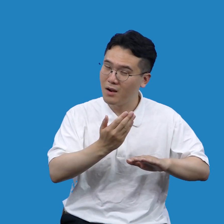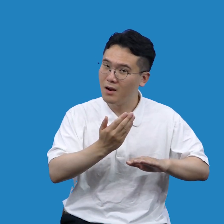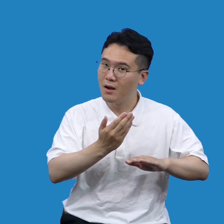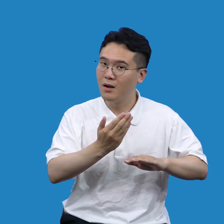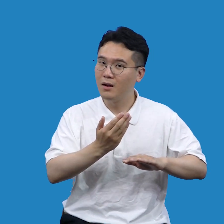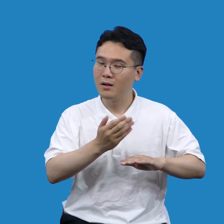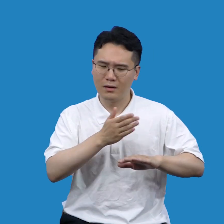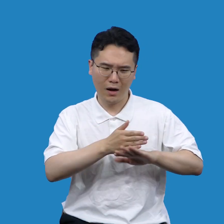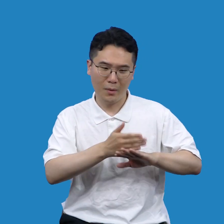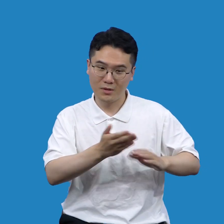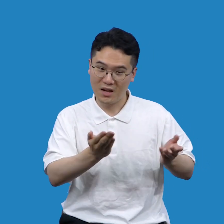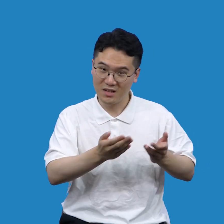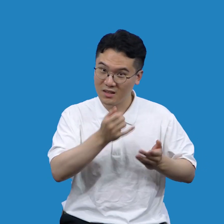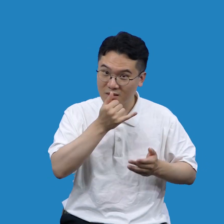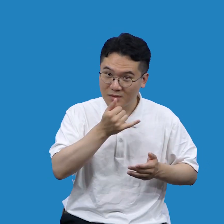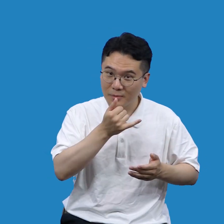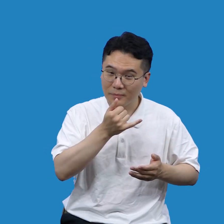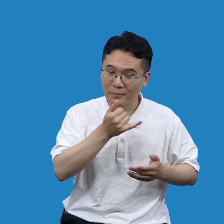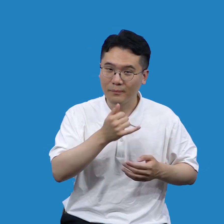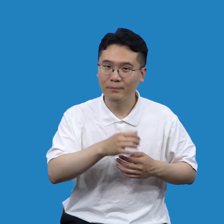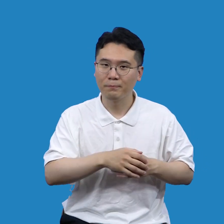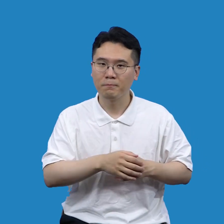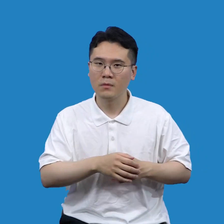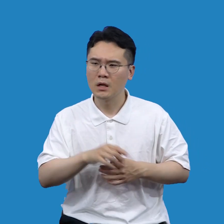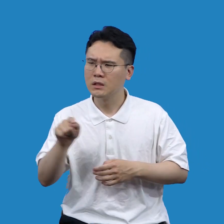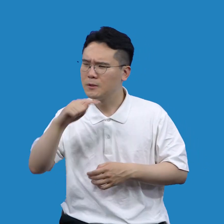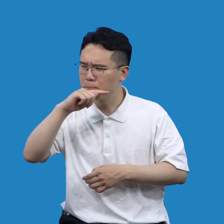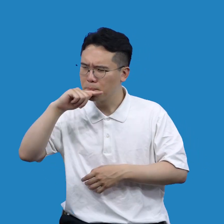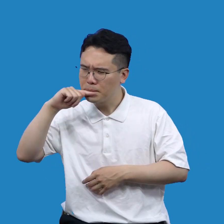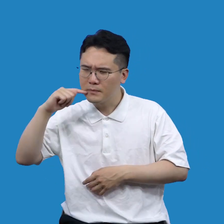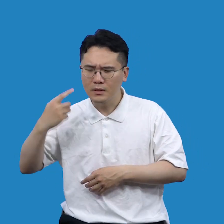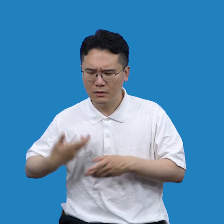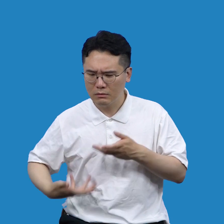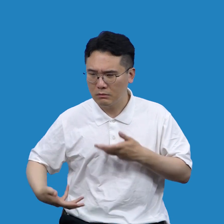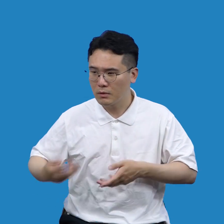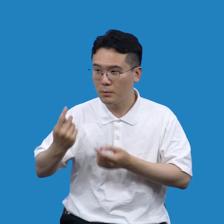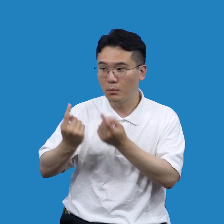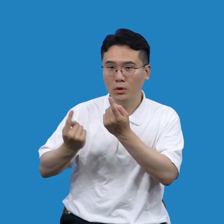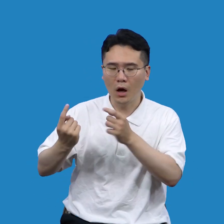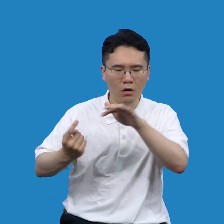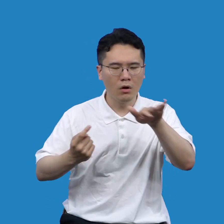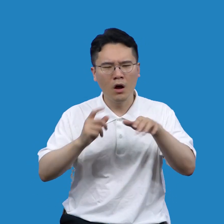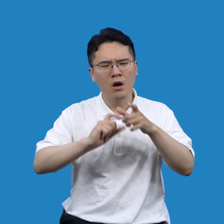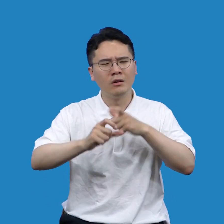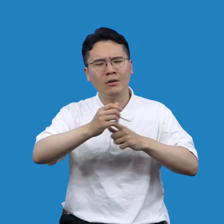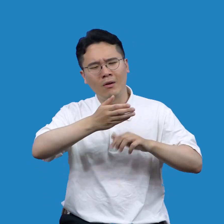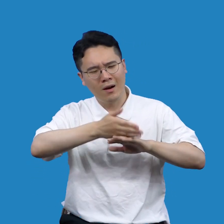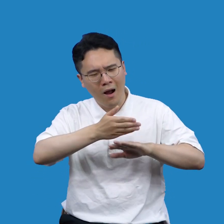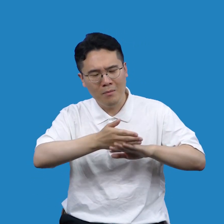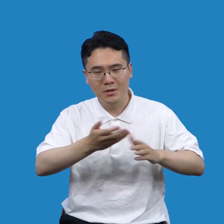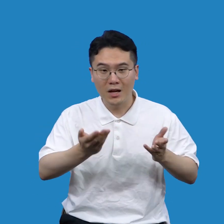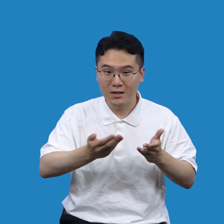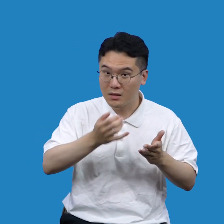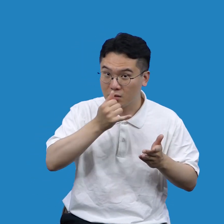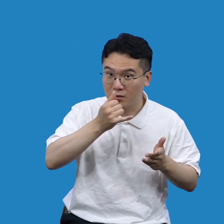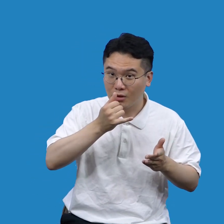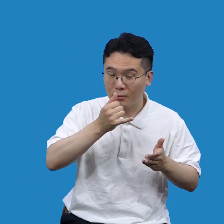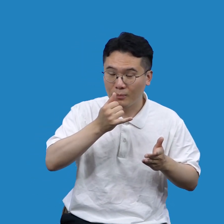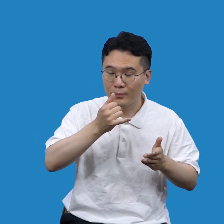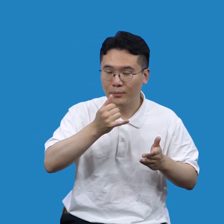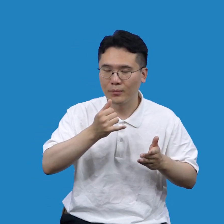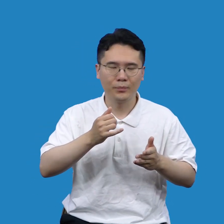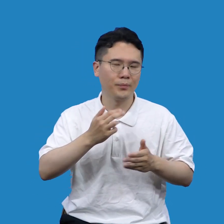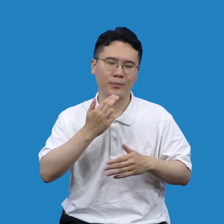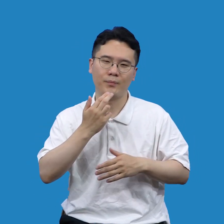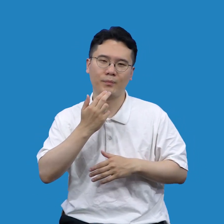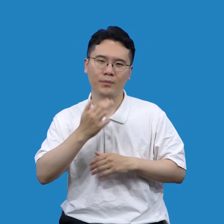그분의 피 뿌림으로 우리가 얻은 죄사함보다 더 감사할 일이 있을까요? 우리가 십자가의 피 흘림으로